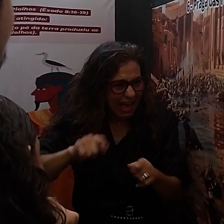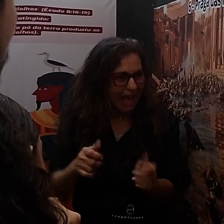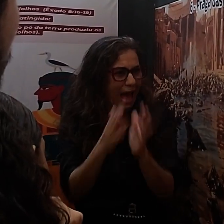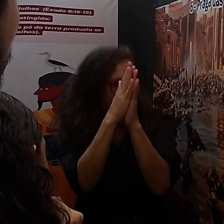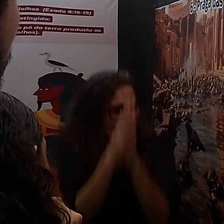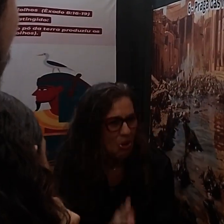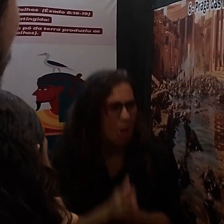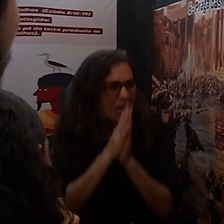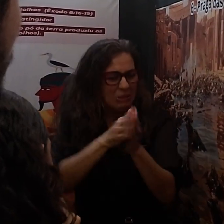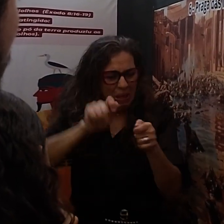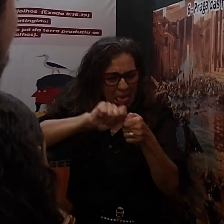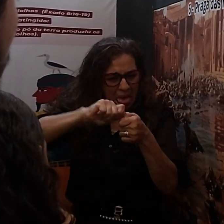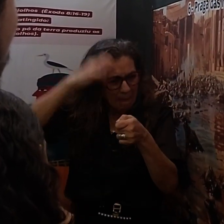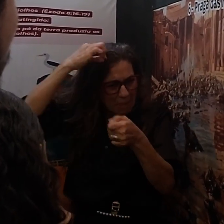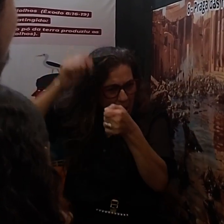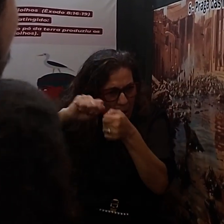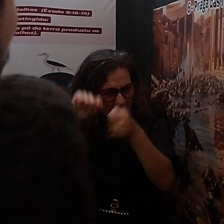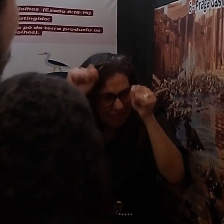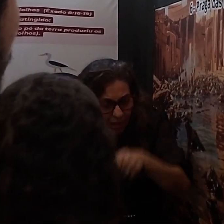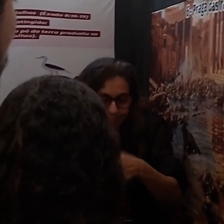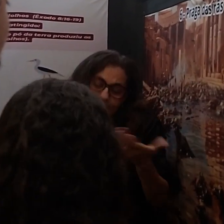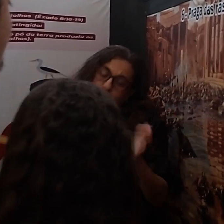deus dos hebreus.